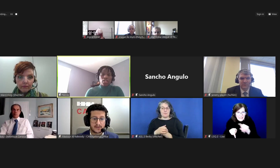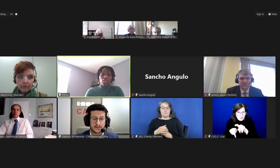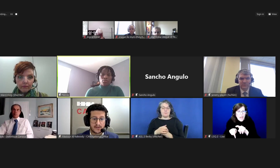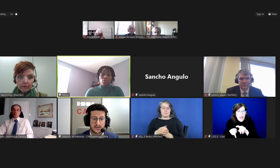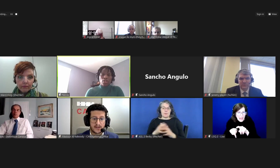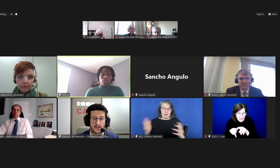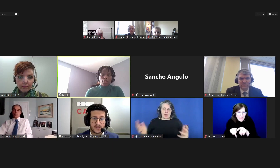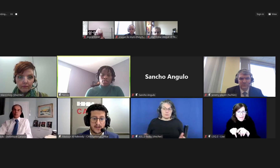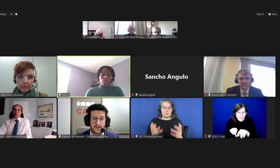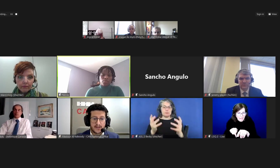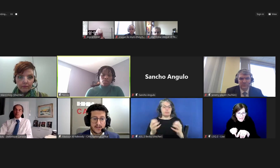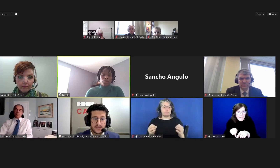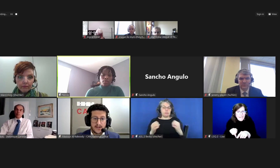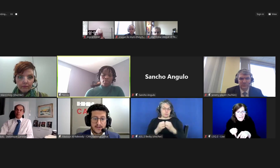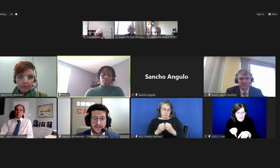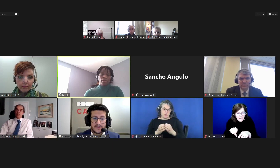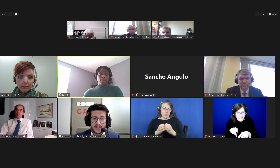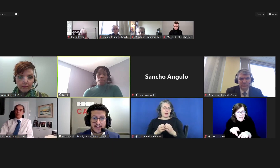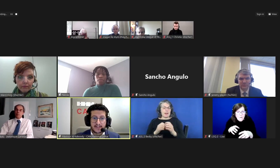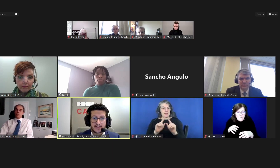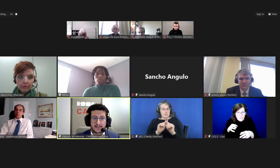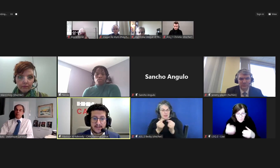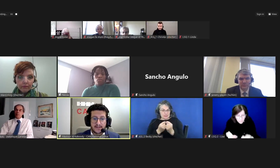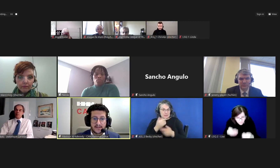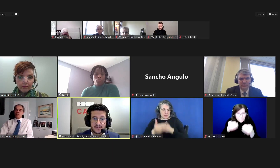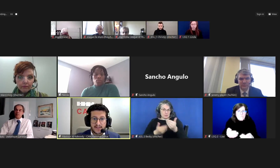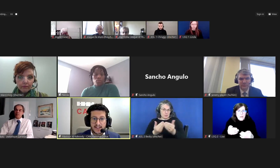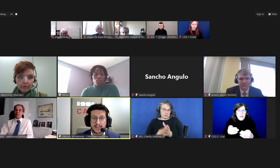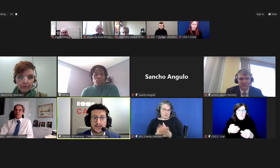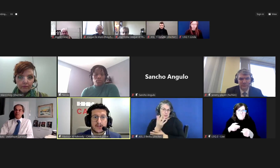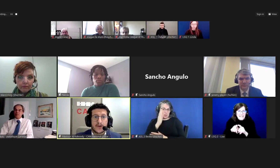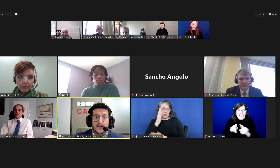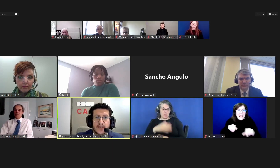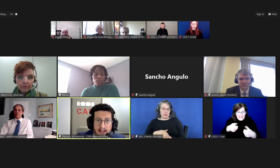nous être profitable.